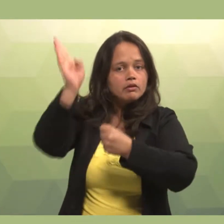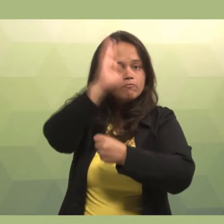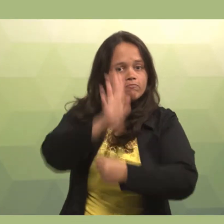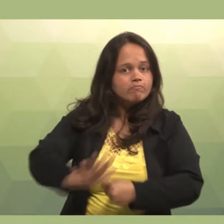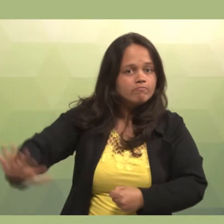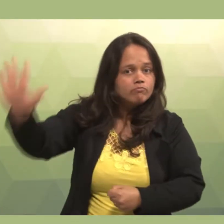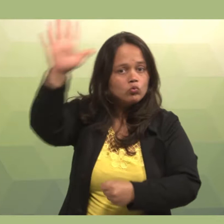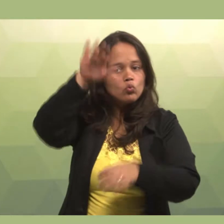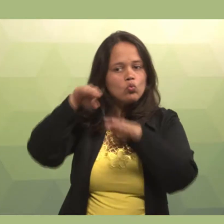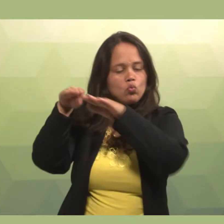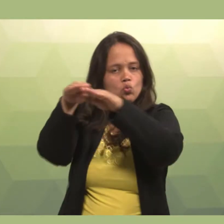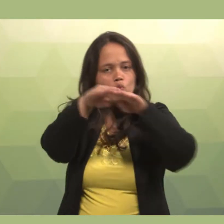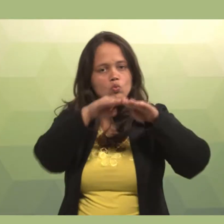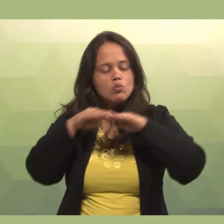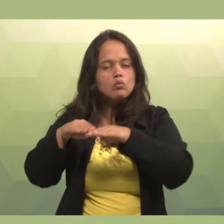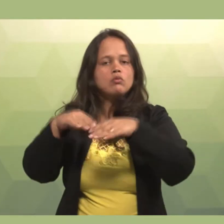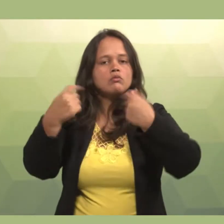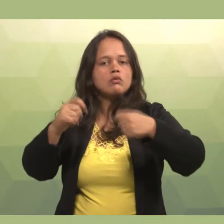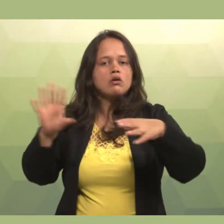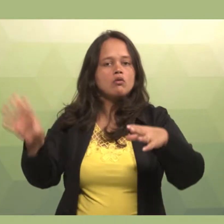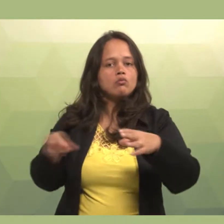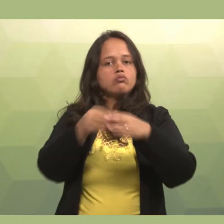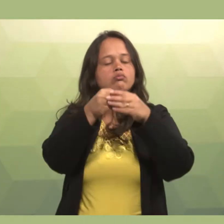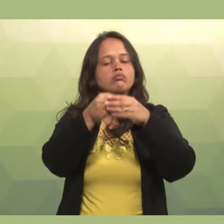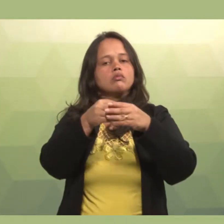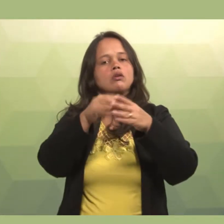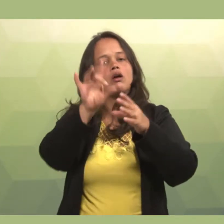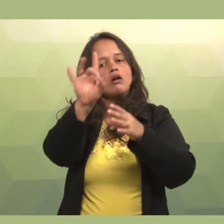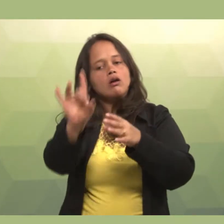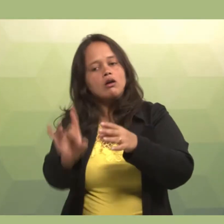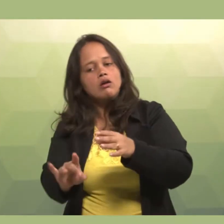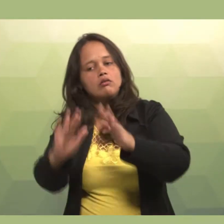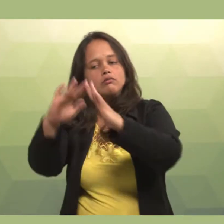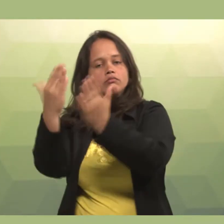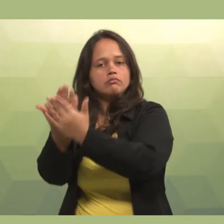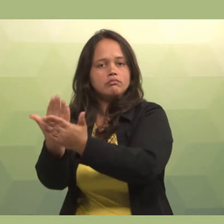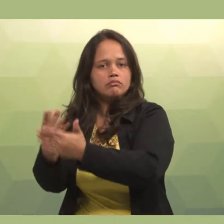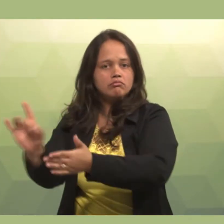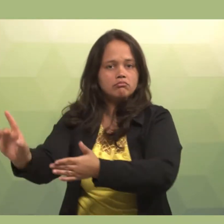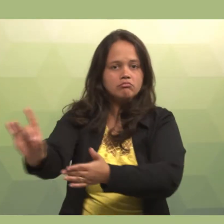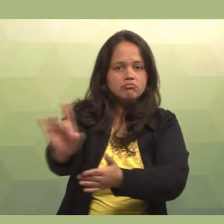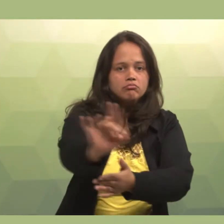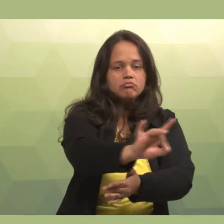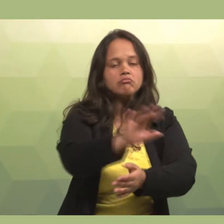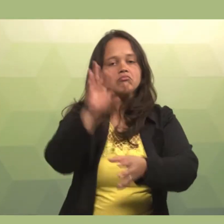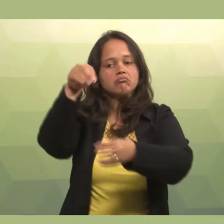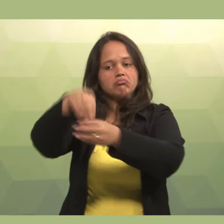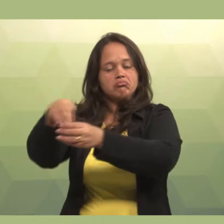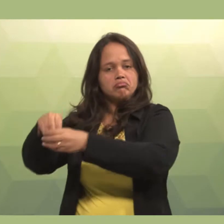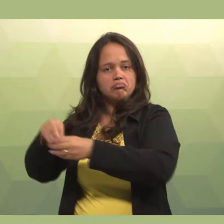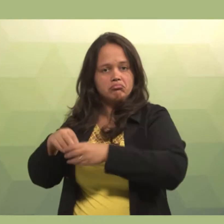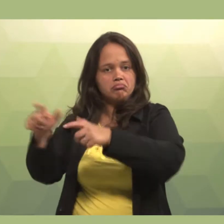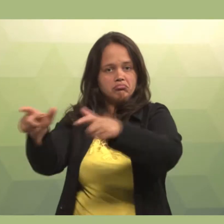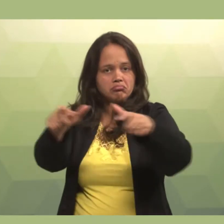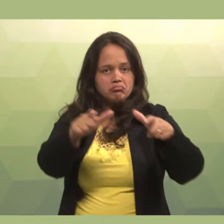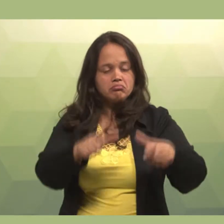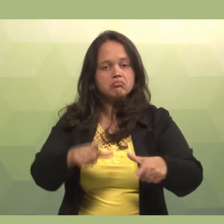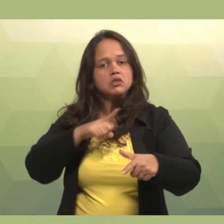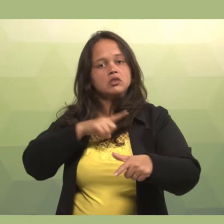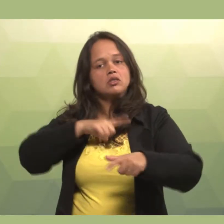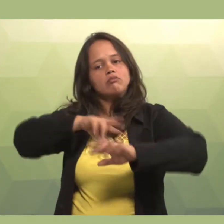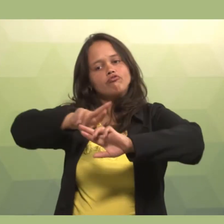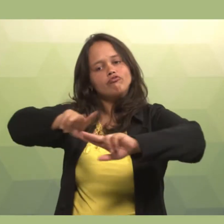ser complementada em cada sistema de ensino e estabelecimento escolar por uma parte